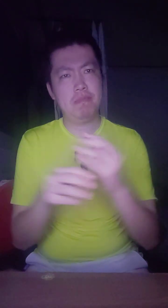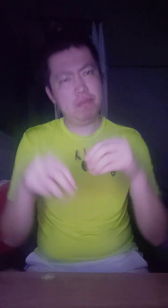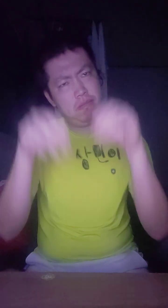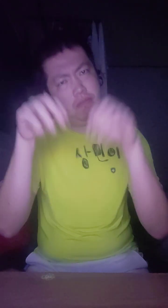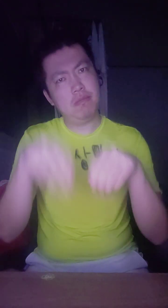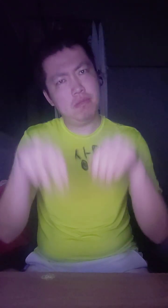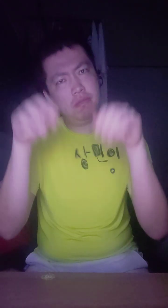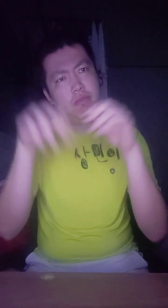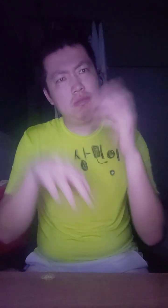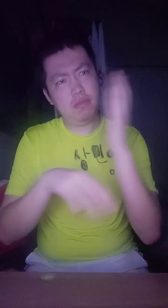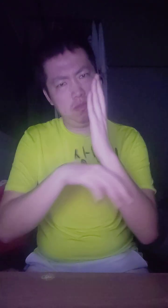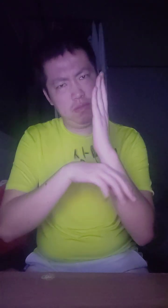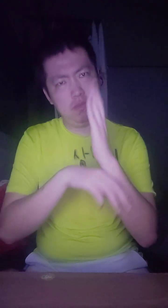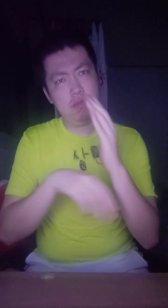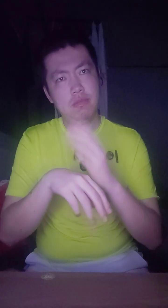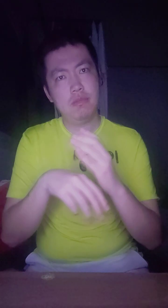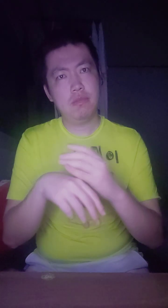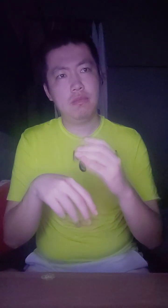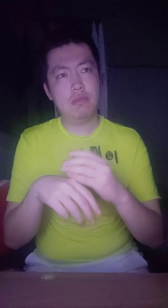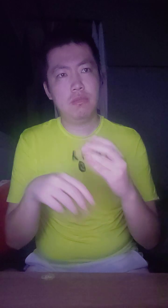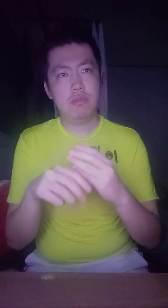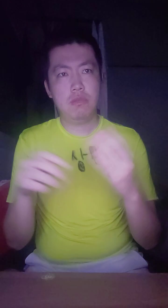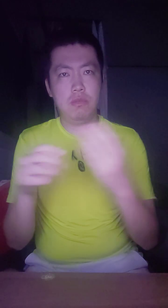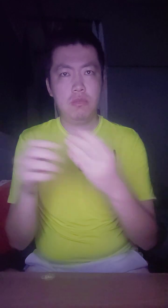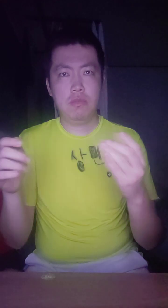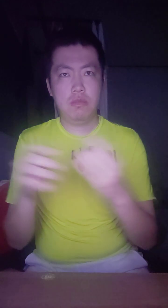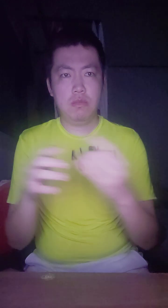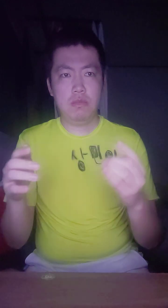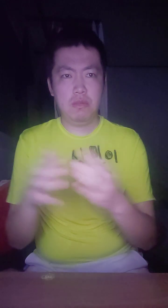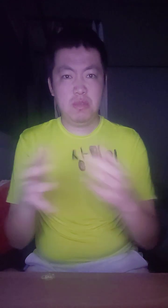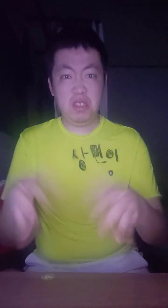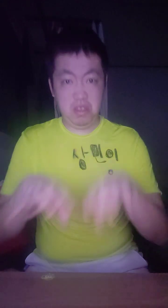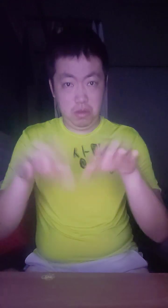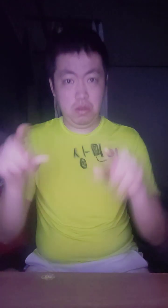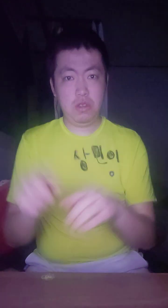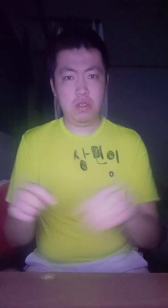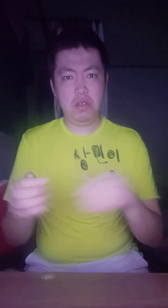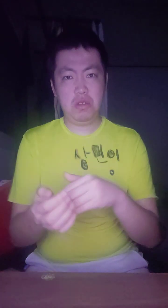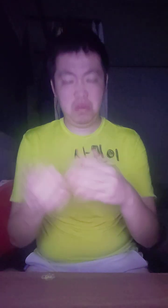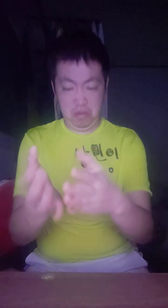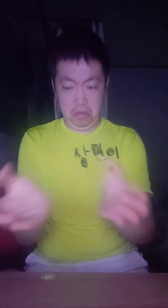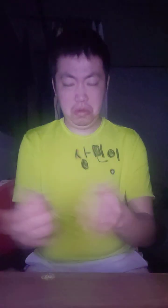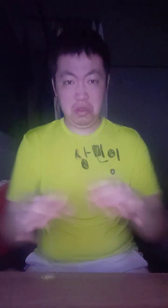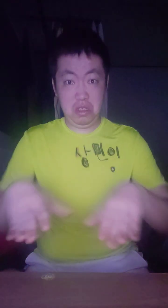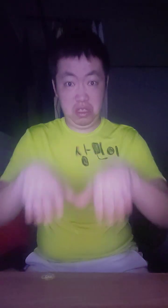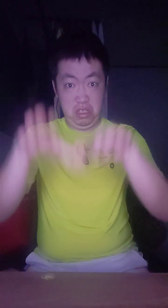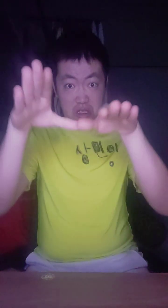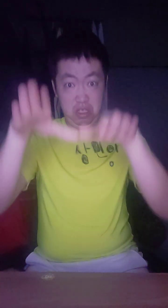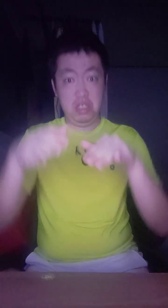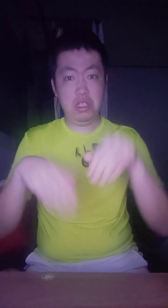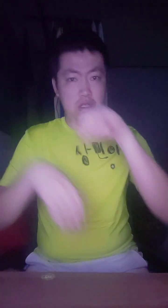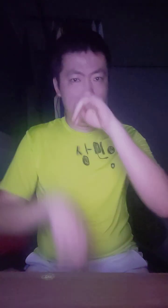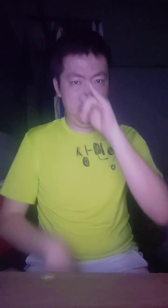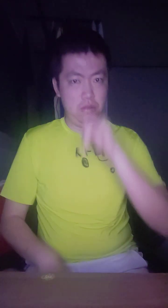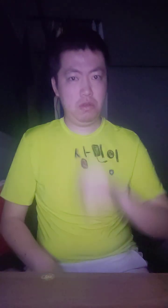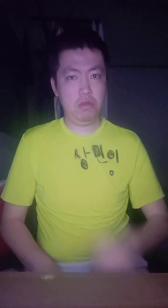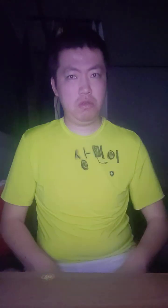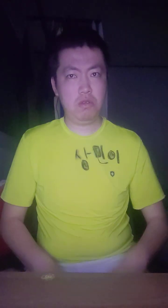승강기 작동도 멈추면서 경비실 앞에는 이렇게 택배 기사들이 들고 간 택배 꾸러미들이 한가득 쌓여 있습니다. 주민들은